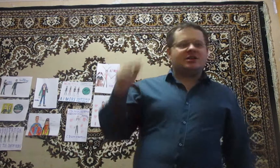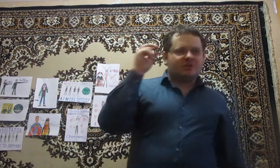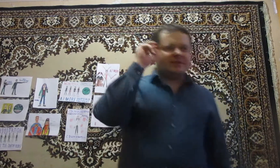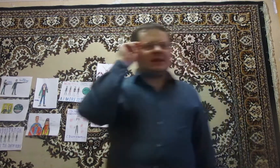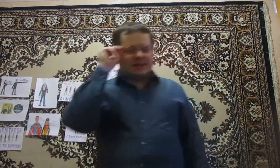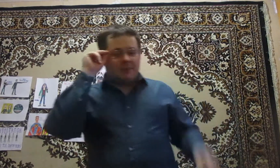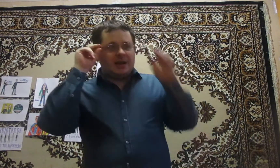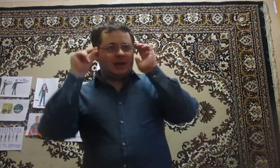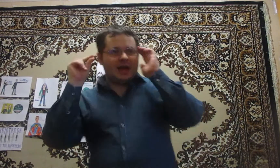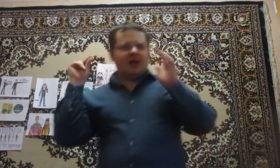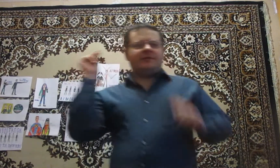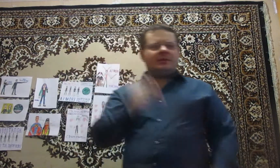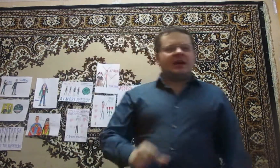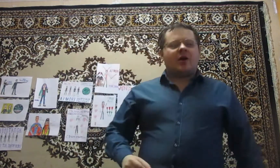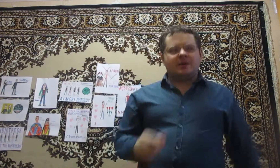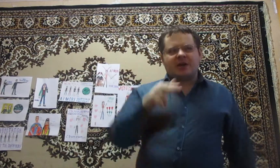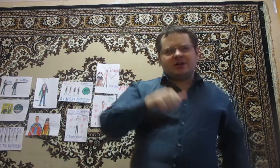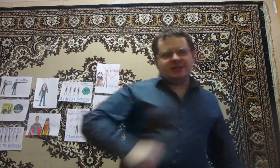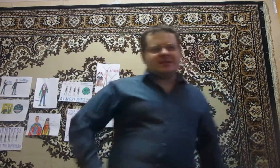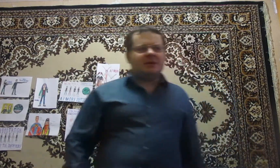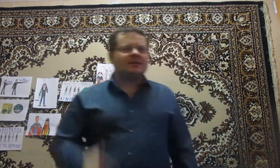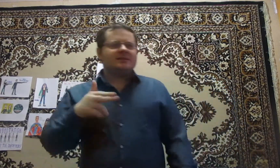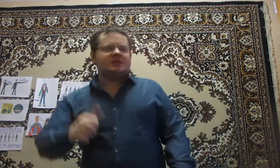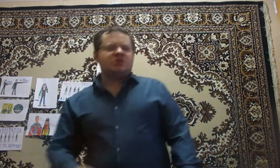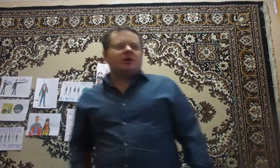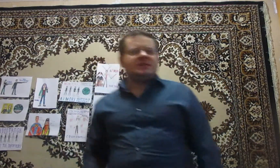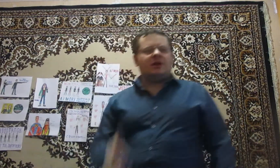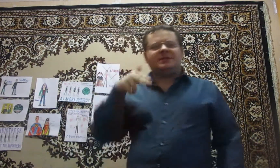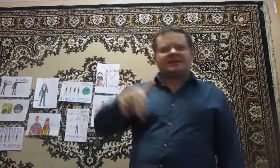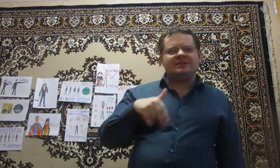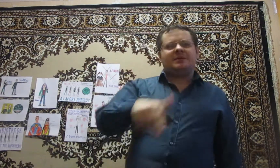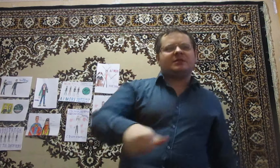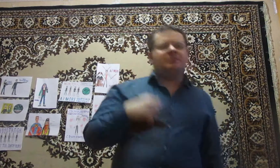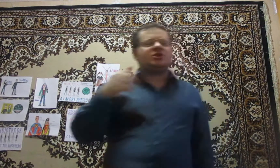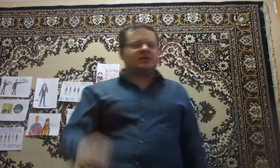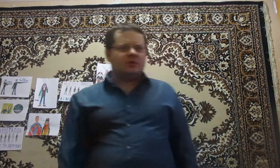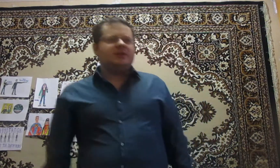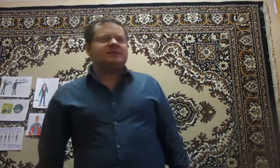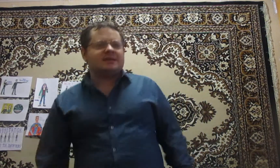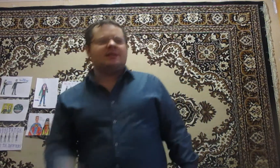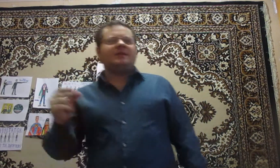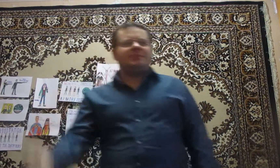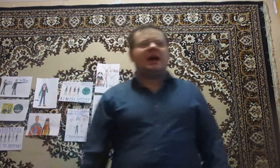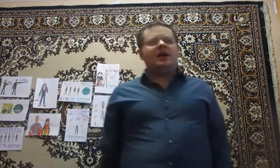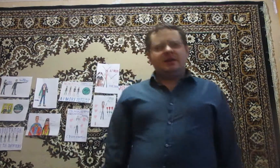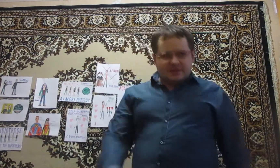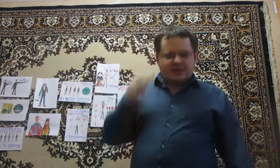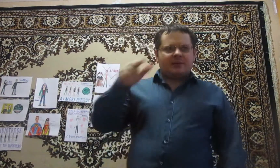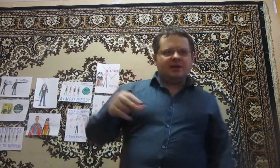что-то стала моя. Время дороги проходит незаметно, здесь прыжком всегда 15 километров. Можно за руль не сесть, набить туда, и глядя на лин